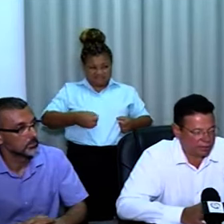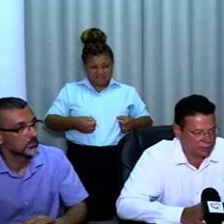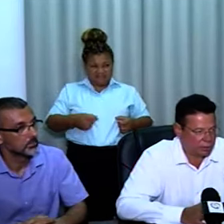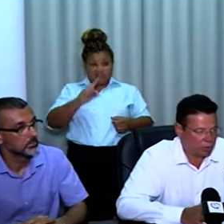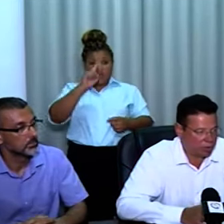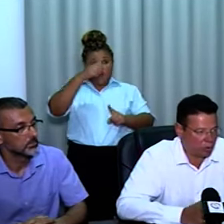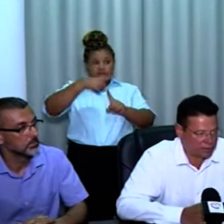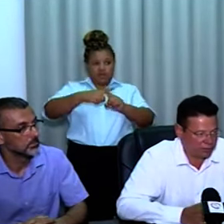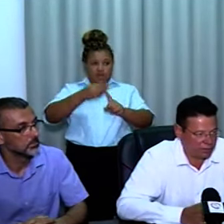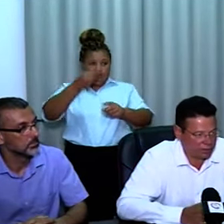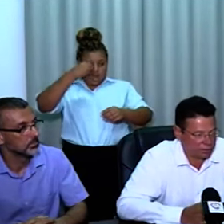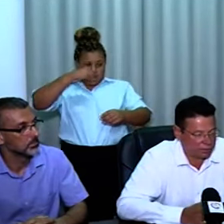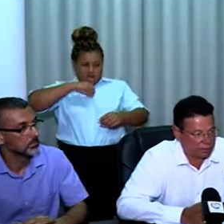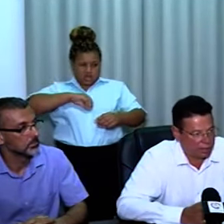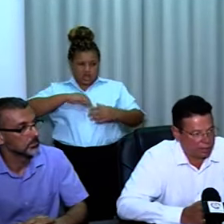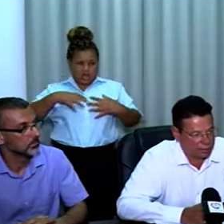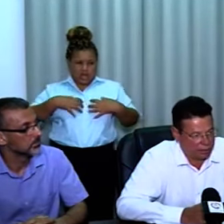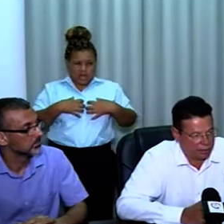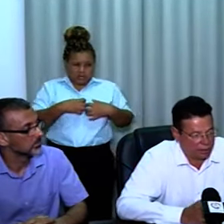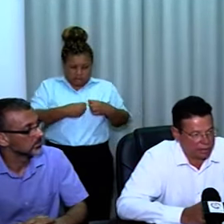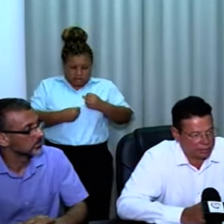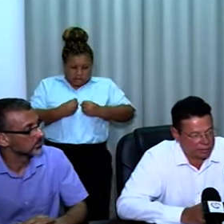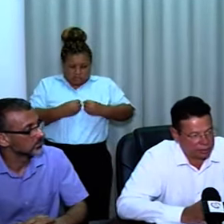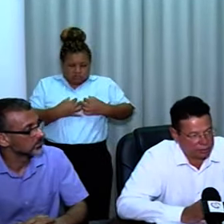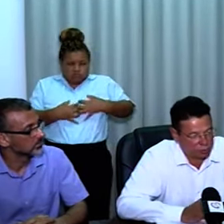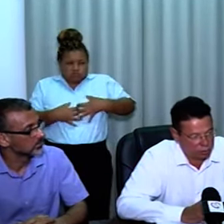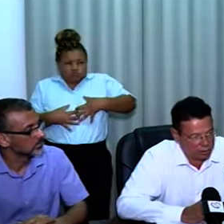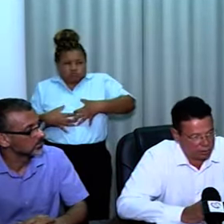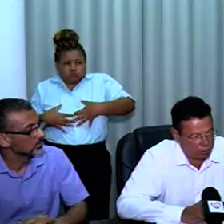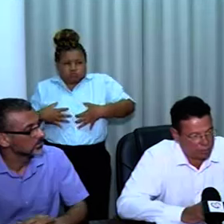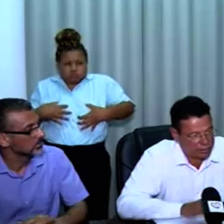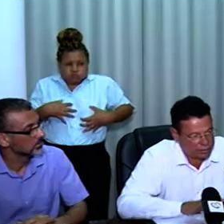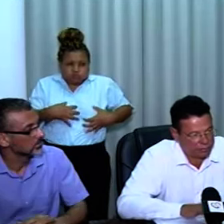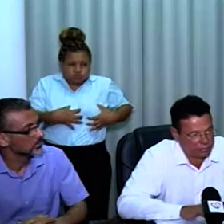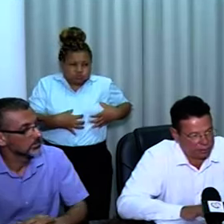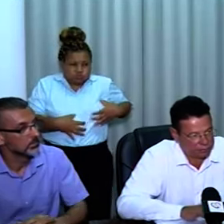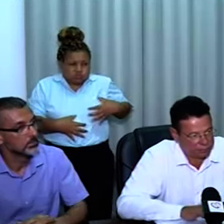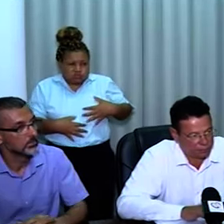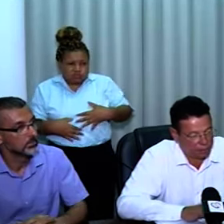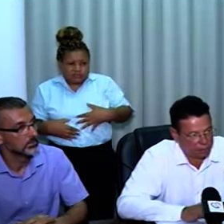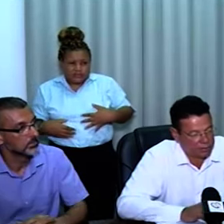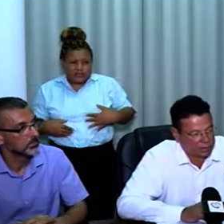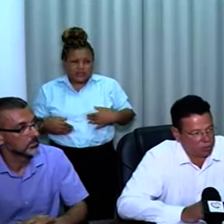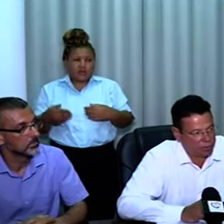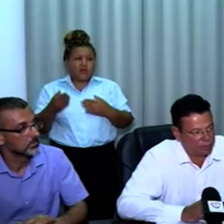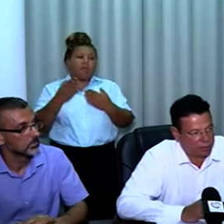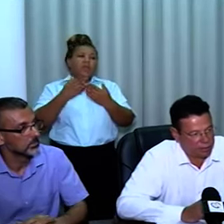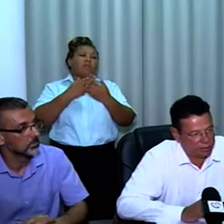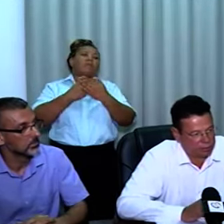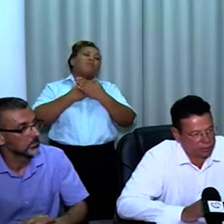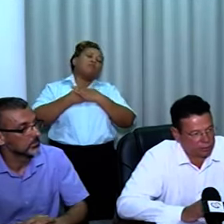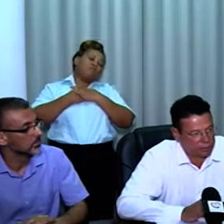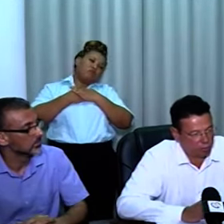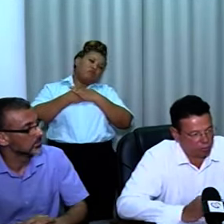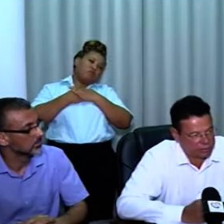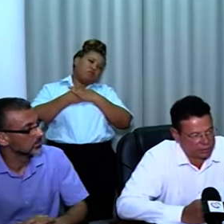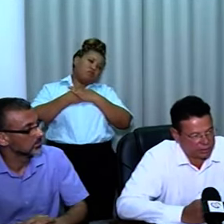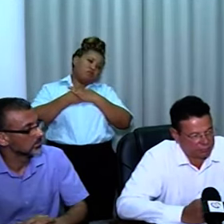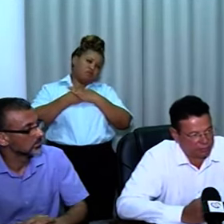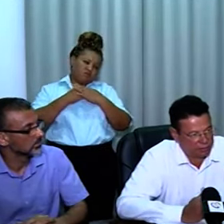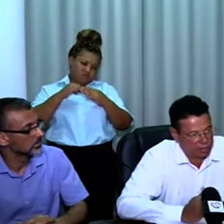Et cet anticorps, il combat ce virus. Et either il tue ou bien il supprime. Mais ce qui nous permet, quand vous avez